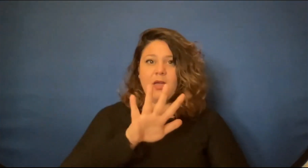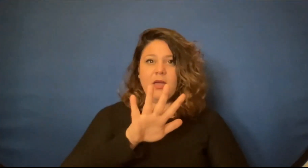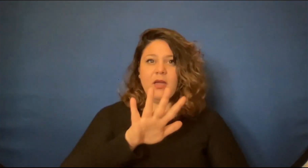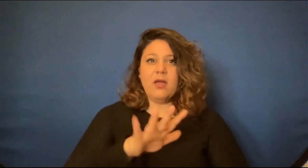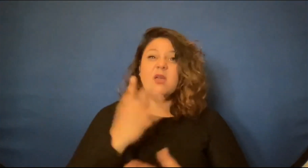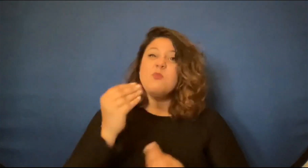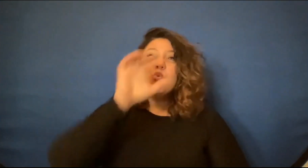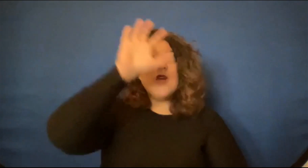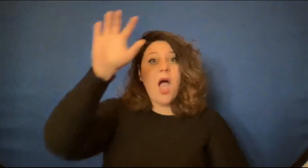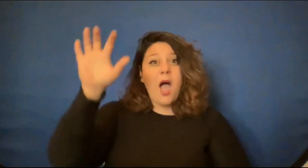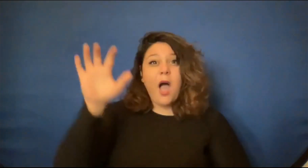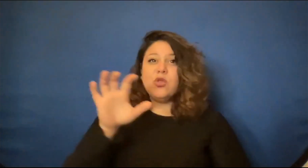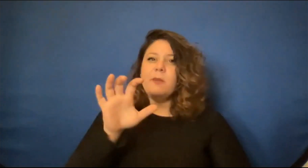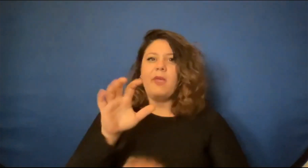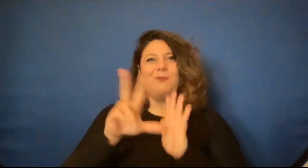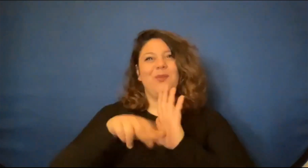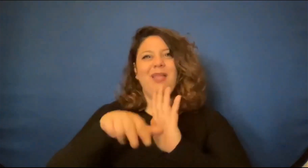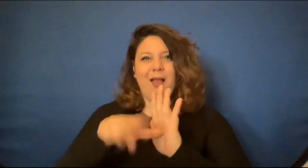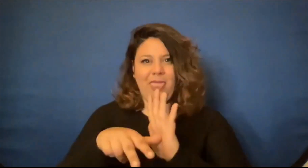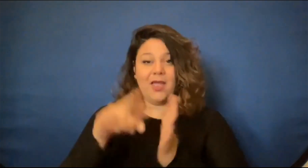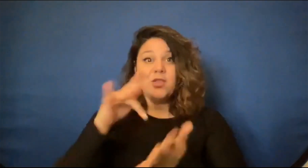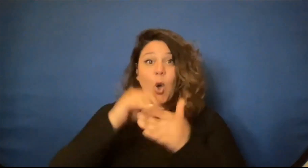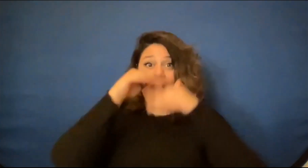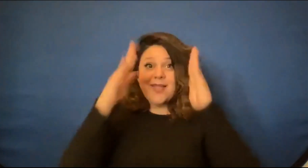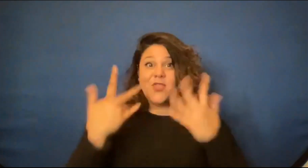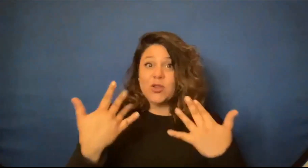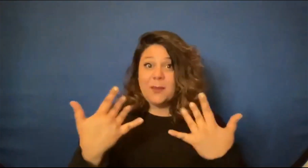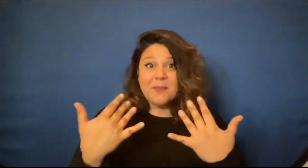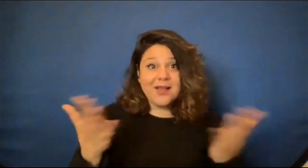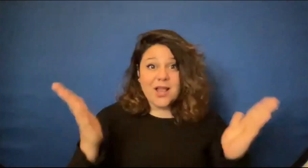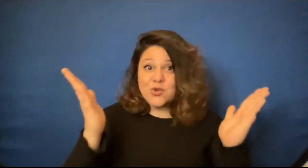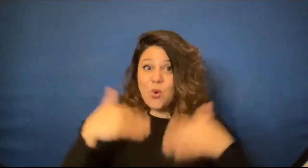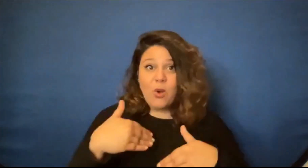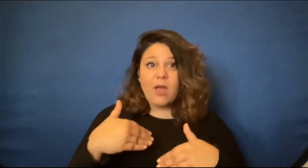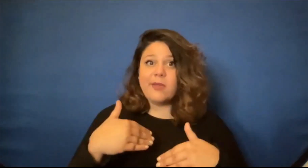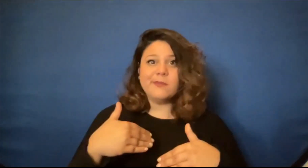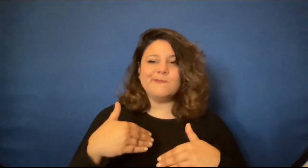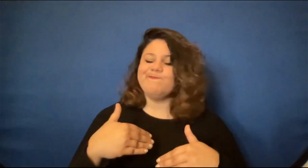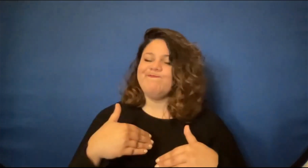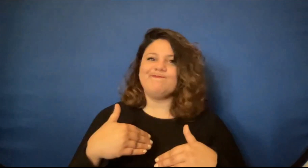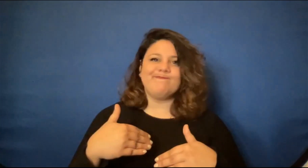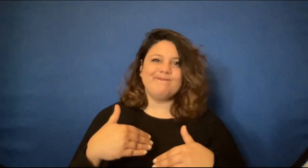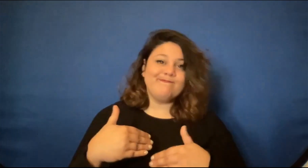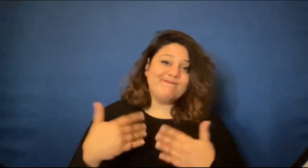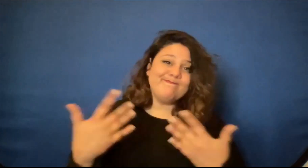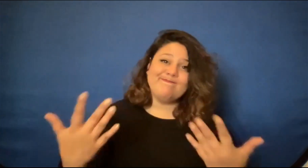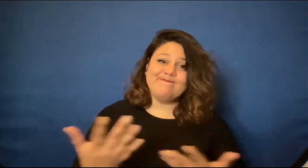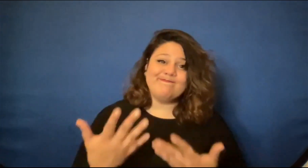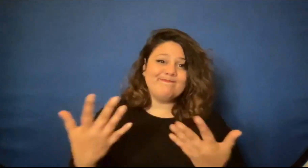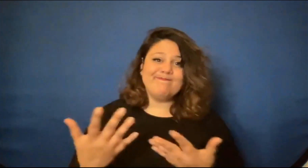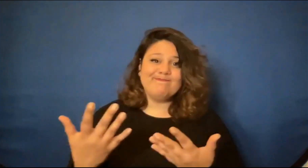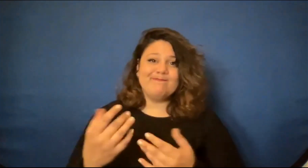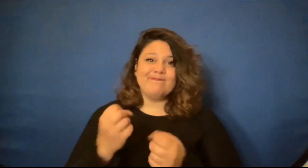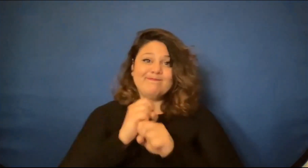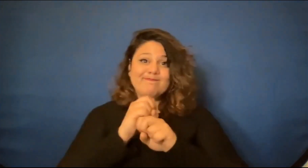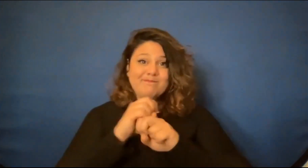temprana es tardía, ¿no? Y entonces cuando la atención no es temprana, pues pierde precisamente su efectividad, ¿no? Y esto